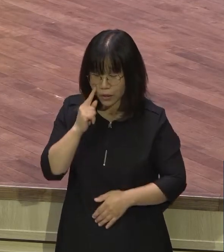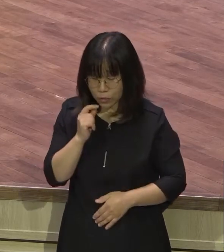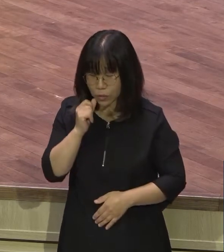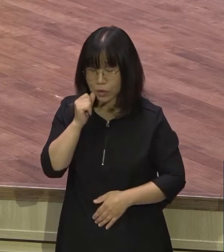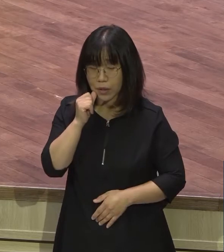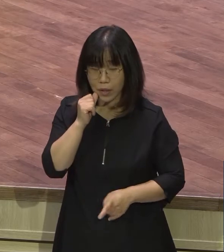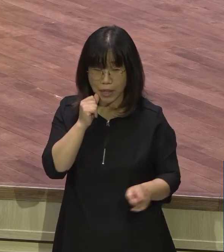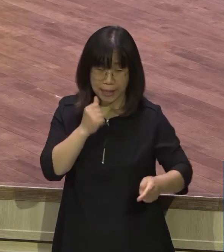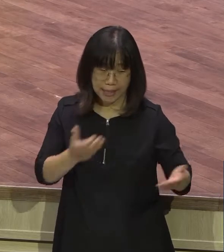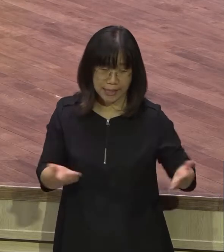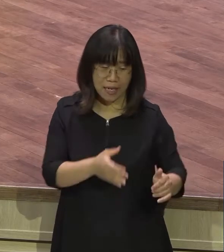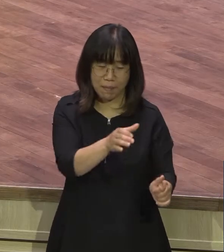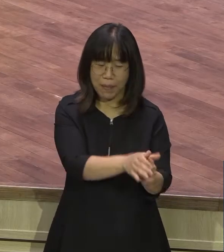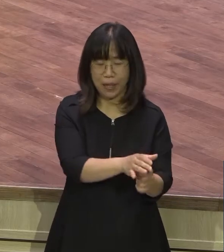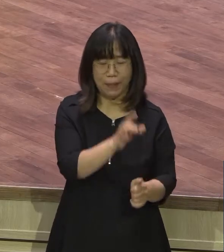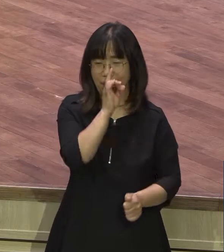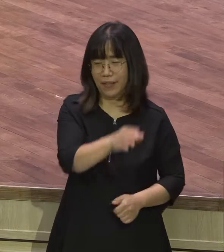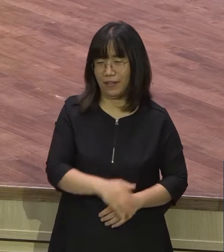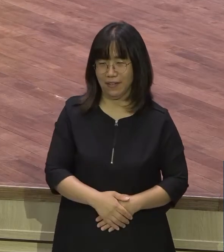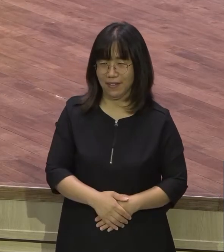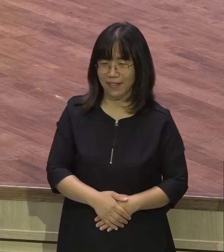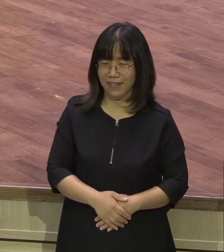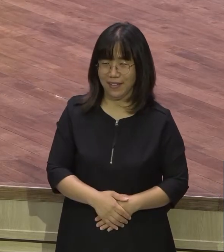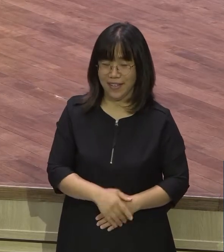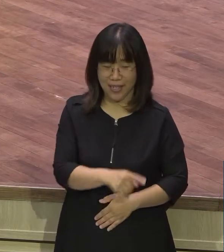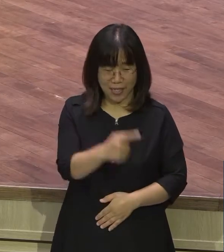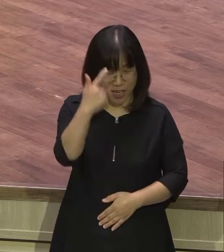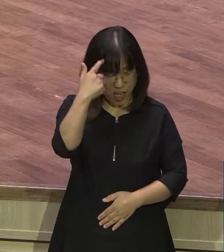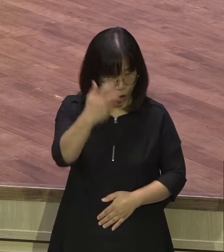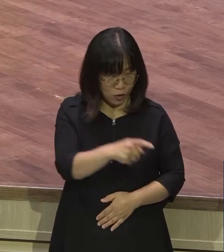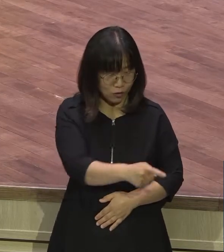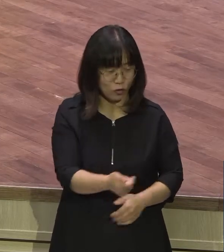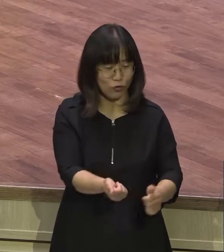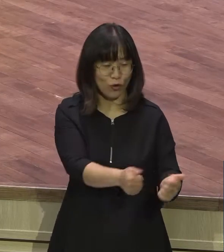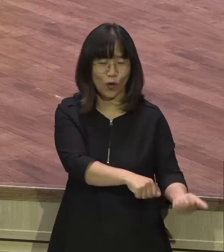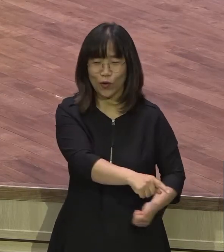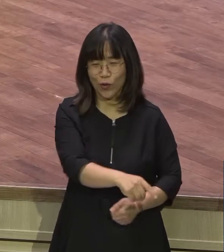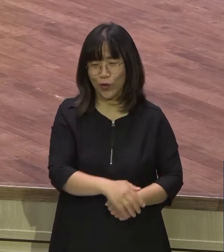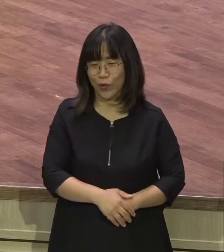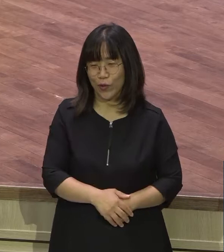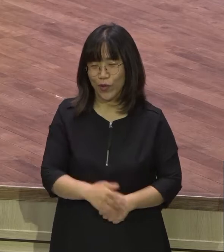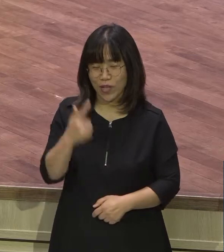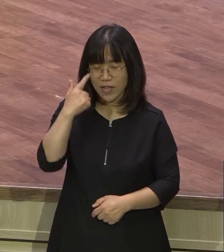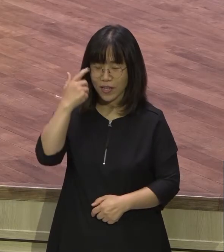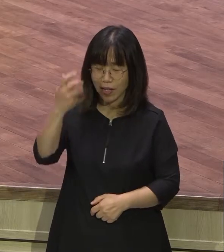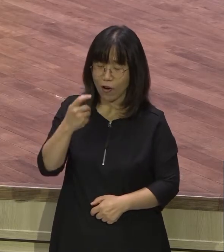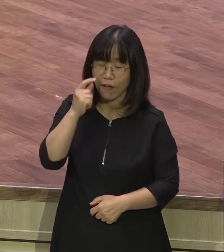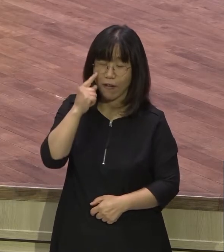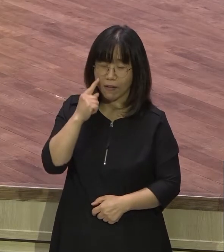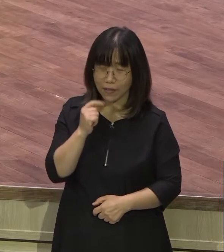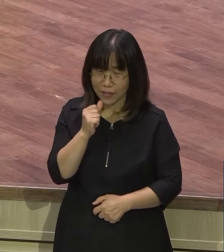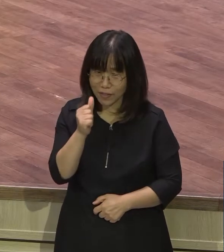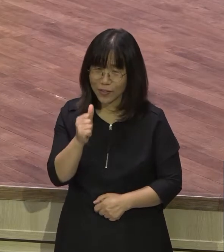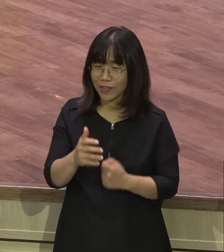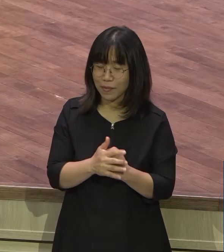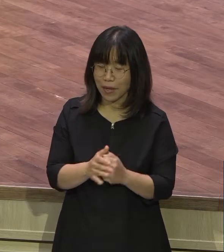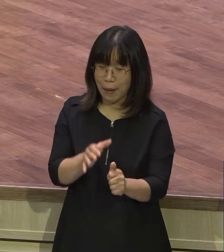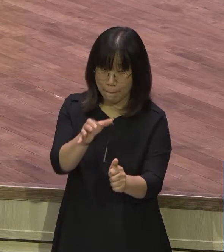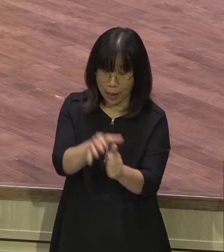준다든가 일 맡기면 큰일 나요. 영적 상태가 죽어있기 때문에 영적 상태가 완전히 졸고 있기 때문에 뭘 맡겨놓으면